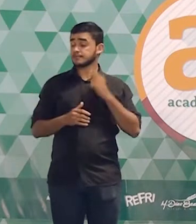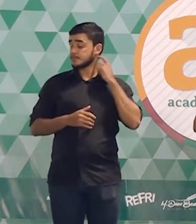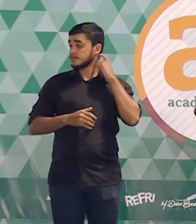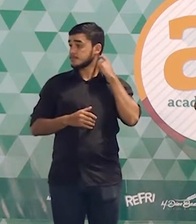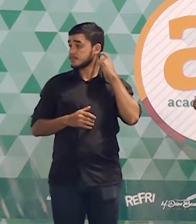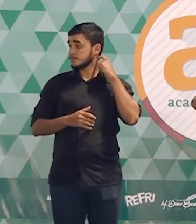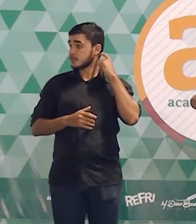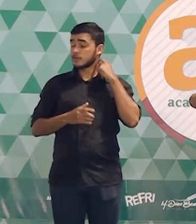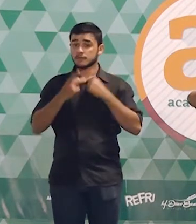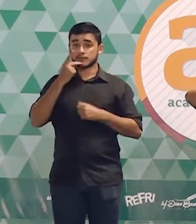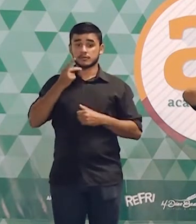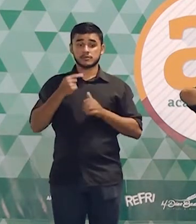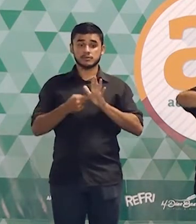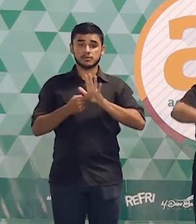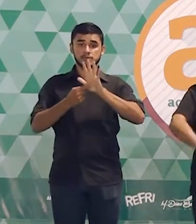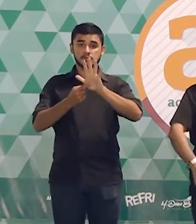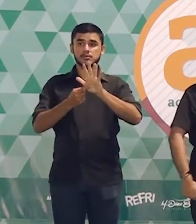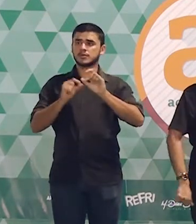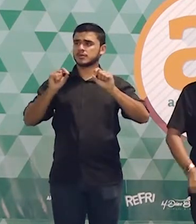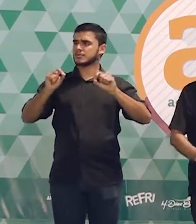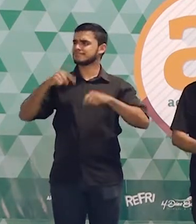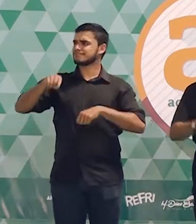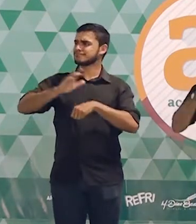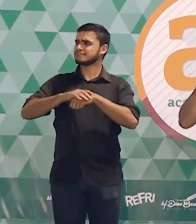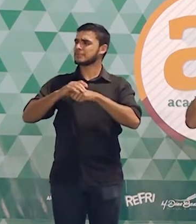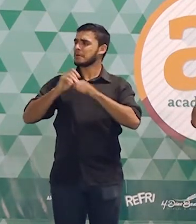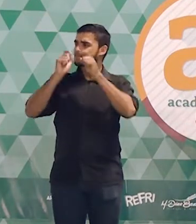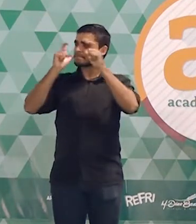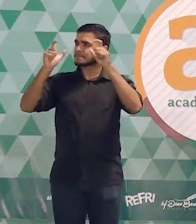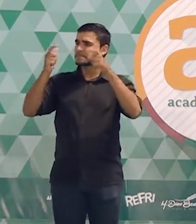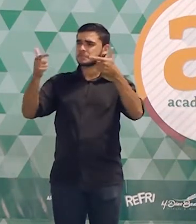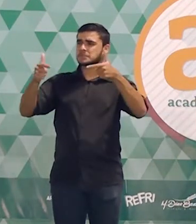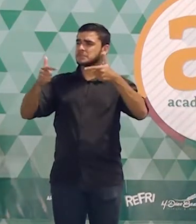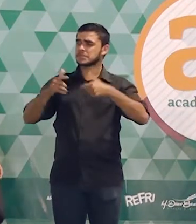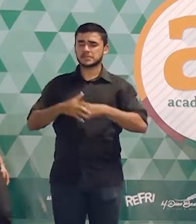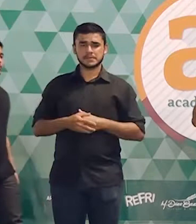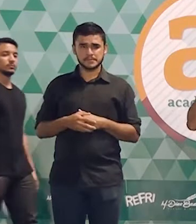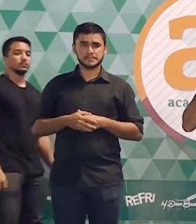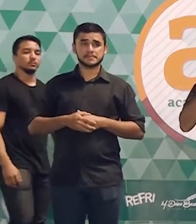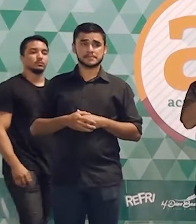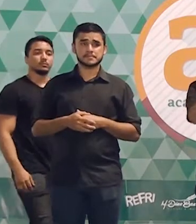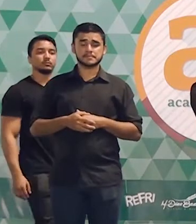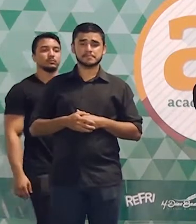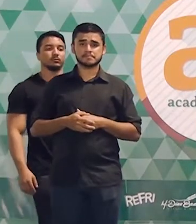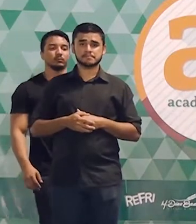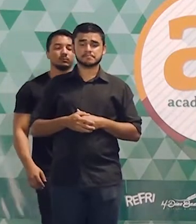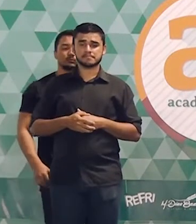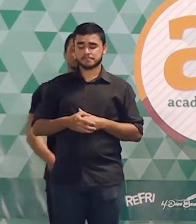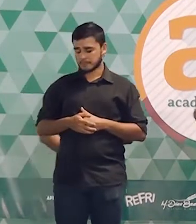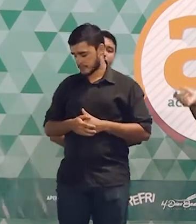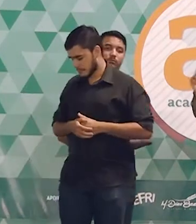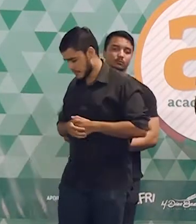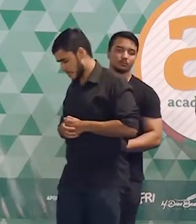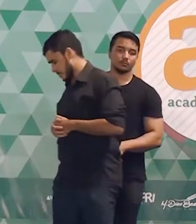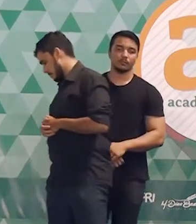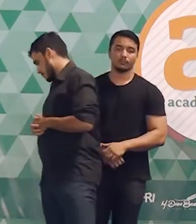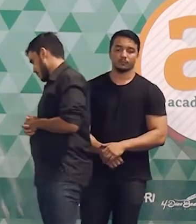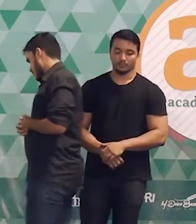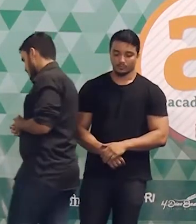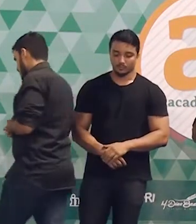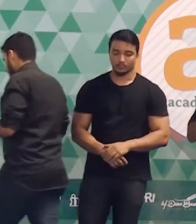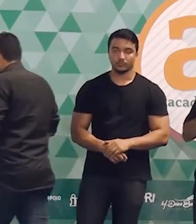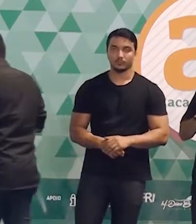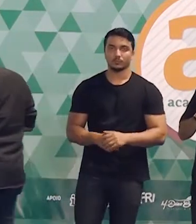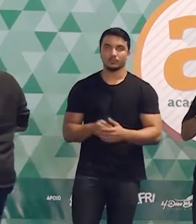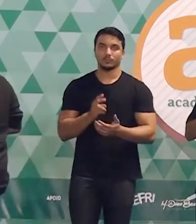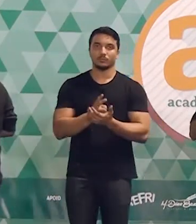Fazendo questão de mostrar que não vale muito a pena. Entendeu? E toda vez que eu vejo isso, eu leio João Cabral